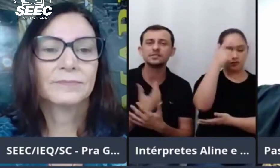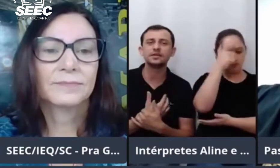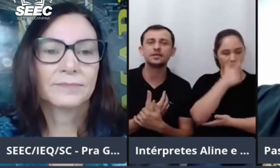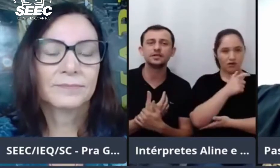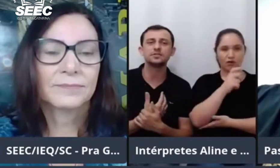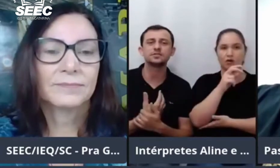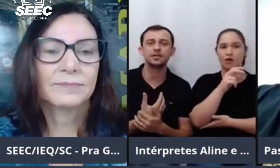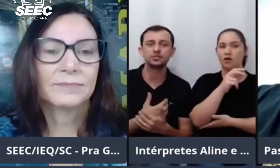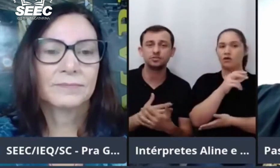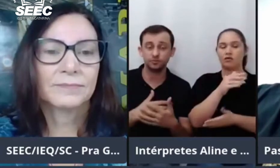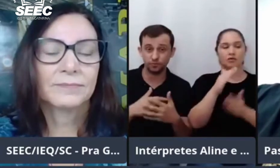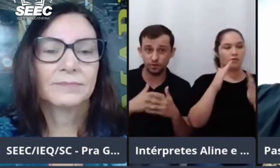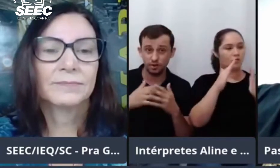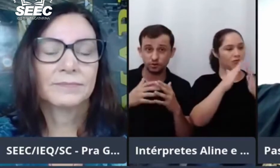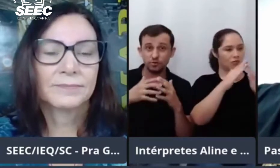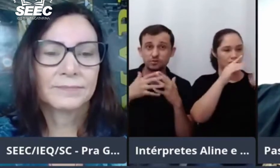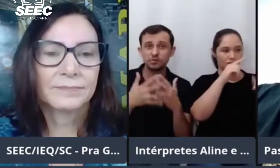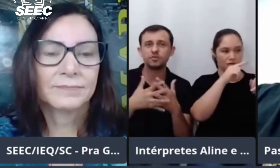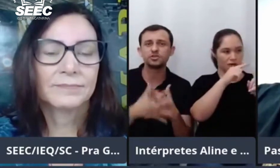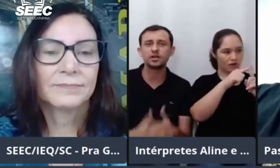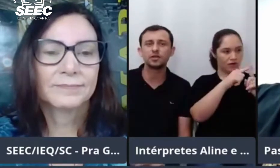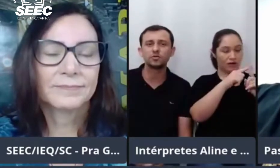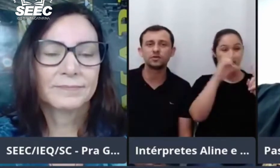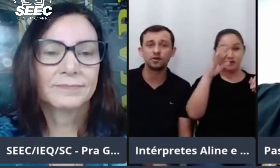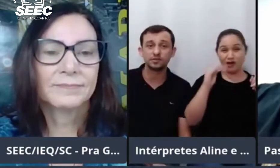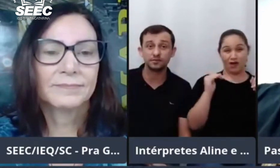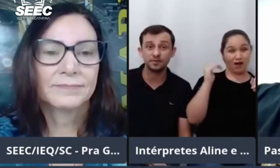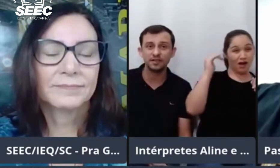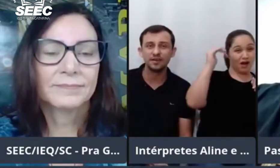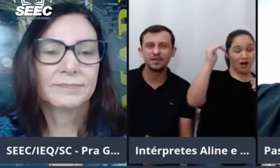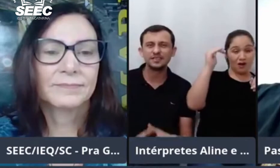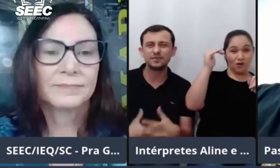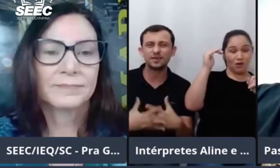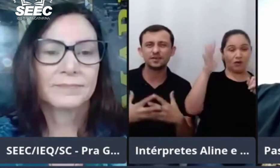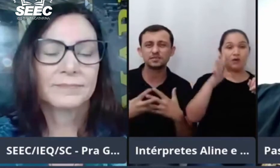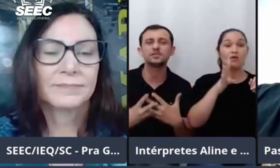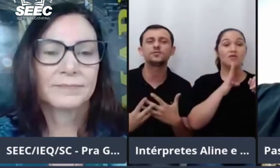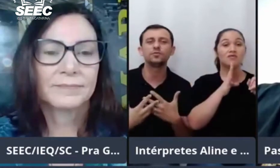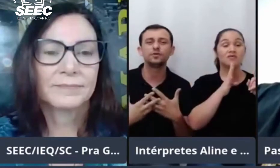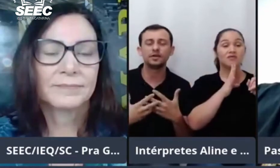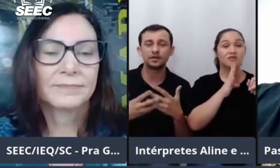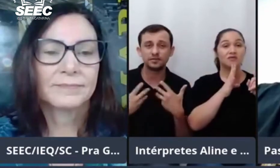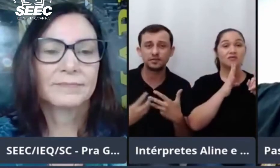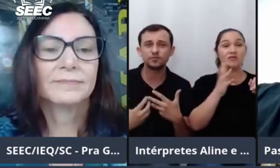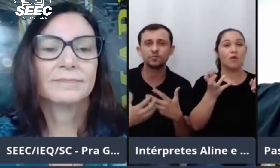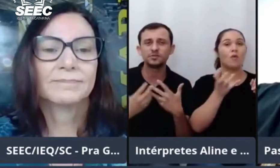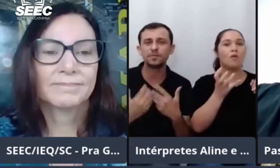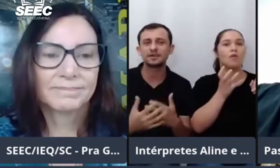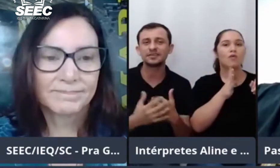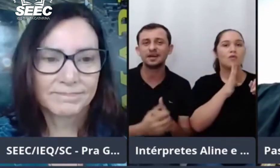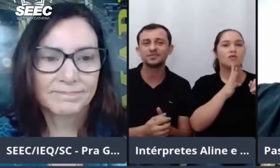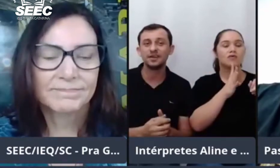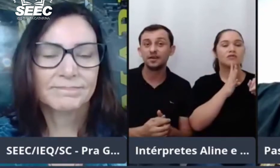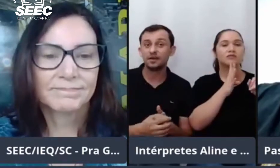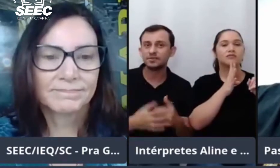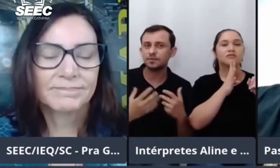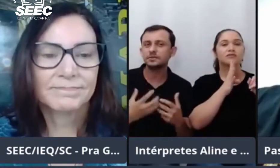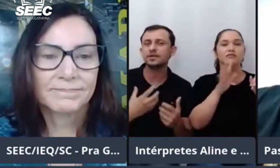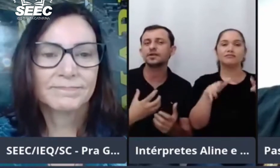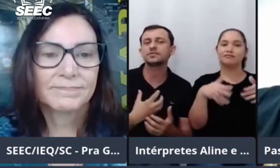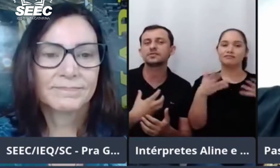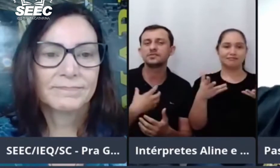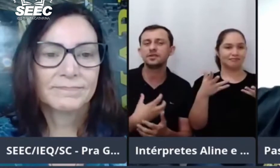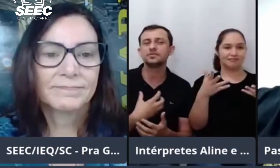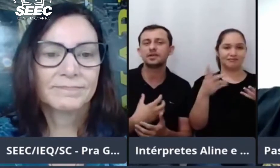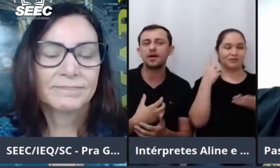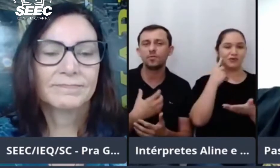não nasci na igreja, né? A gente conheceu o evangelho ao longo da nossa vida, a gente teve aquele desejo, fomos impactados. Eles também